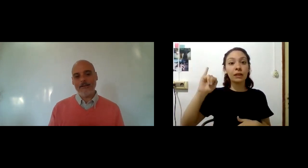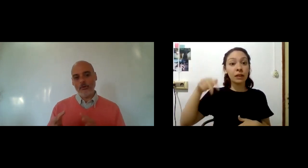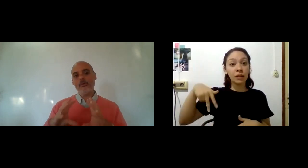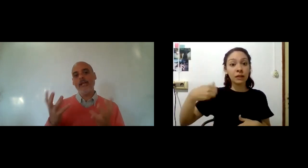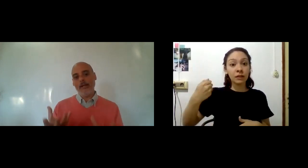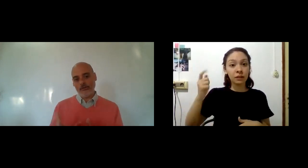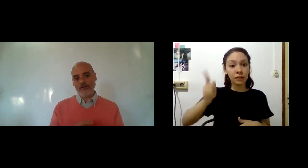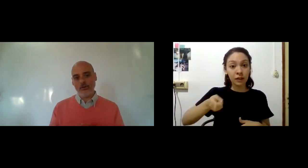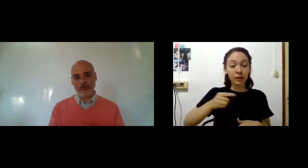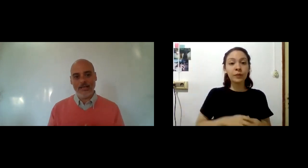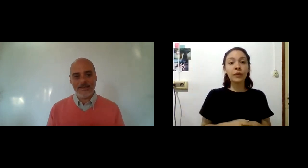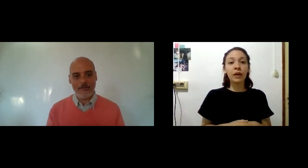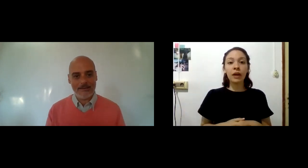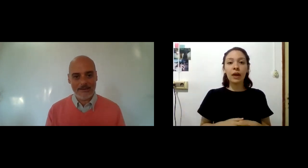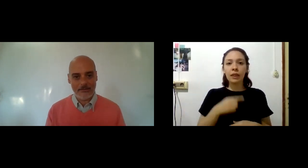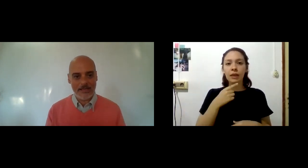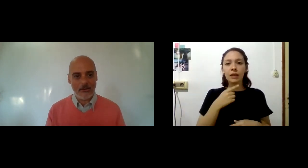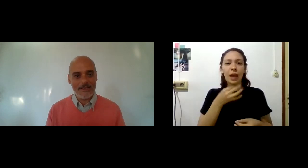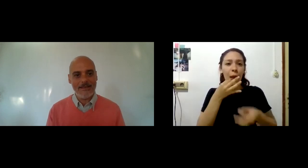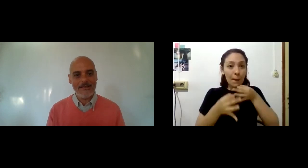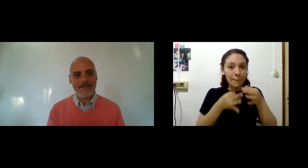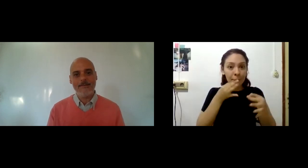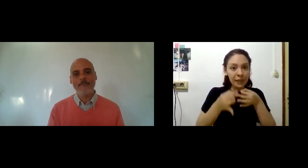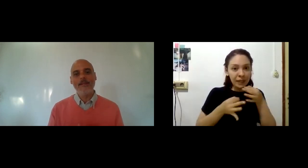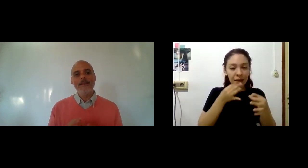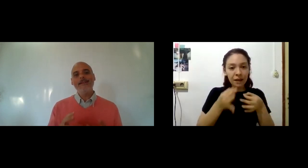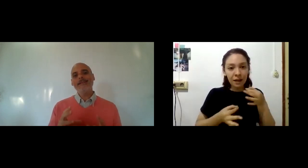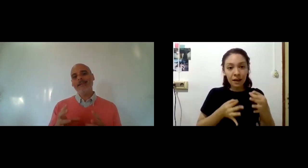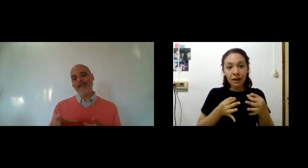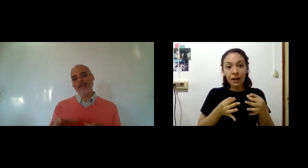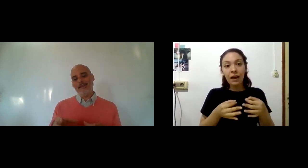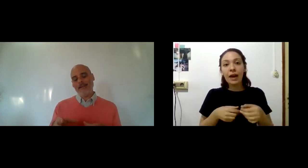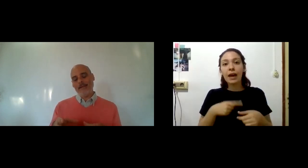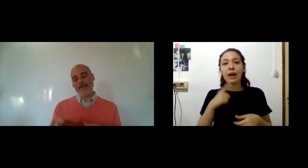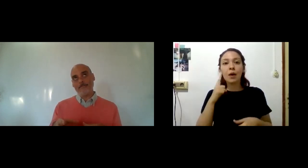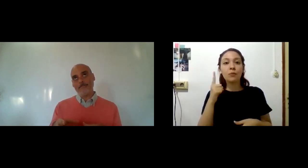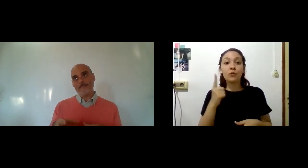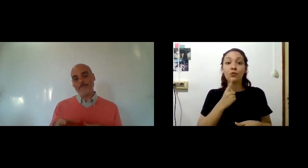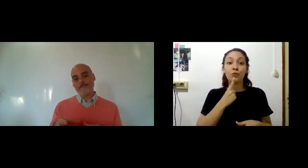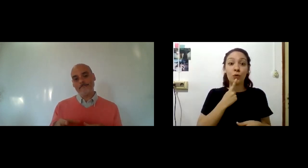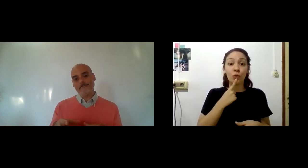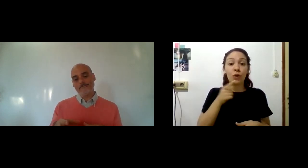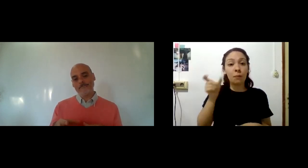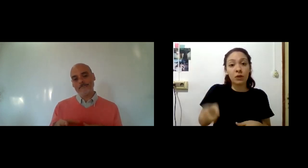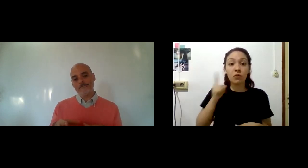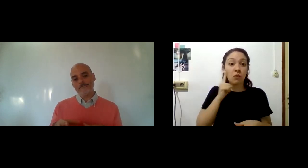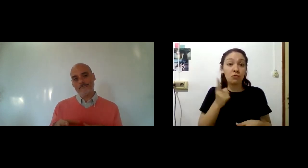que están nucleados en torno a ser hablantes de una lengua de señas y que